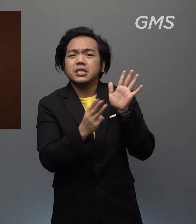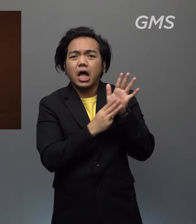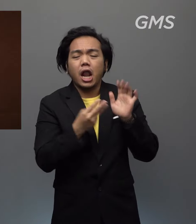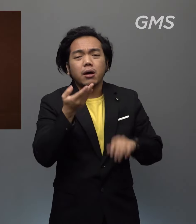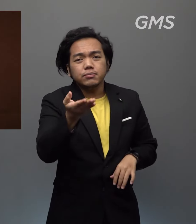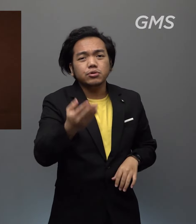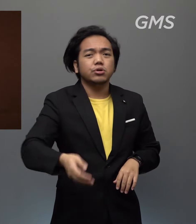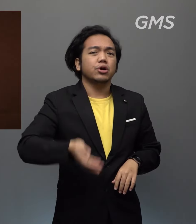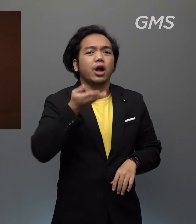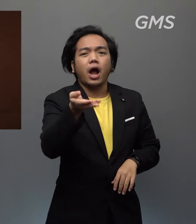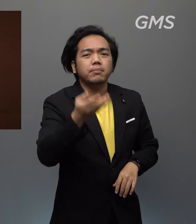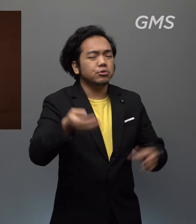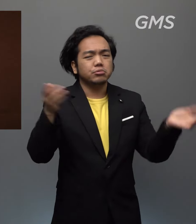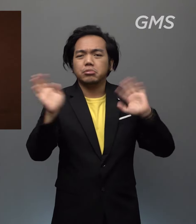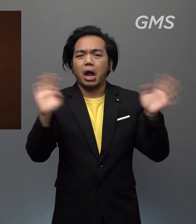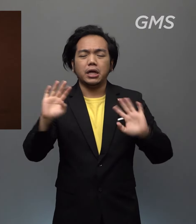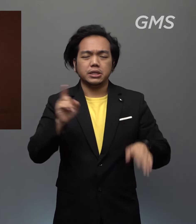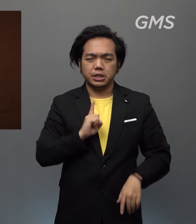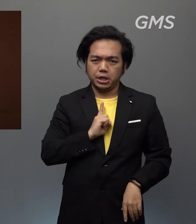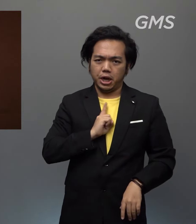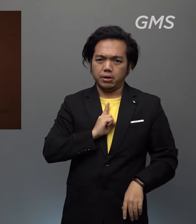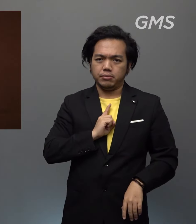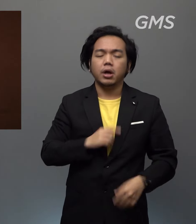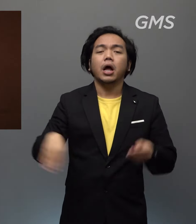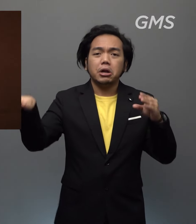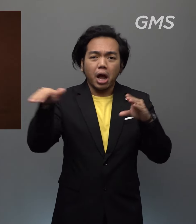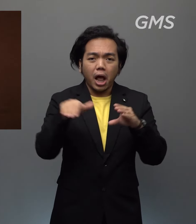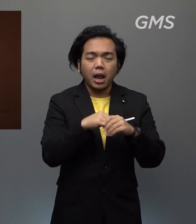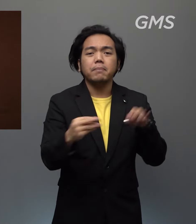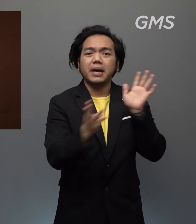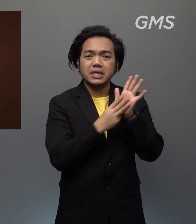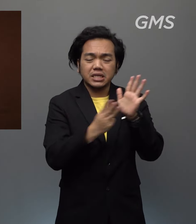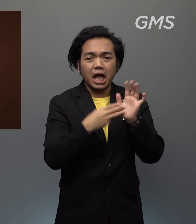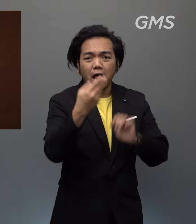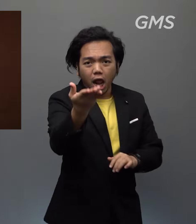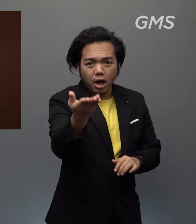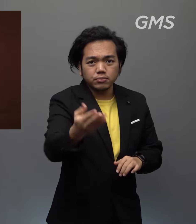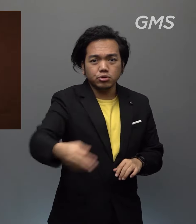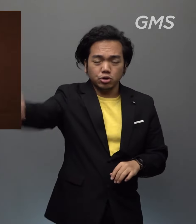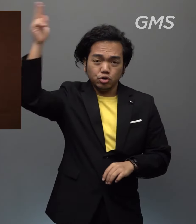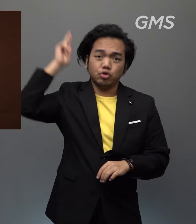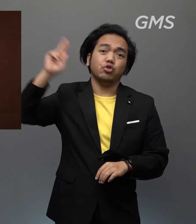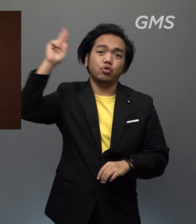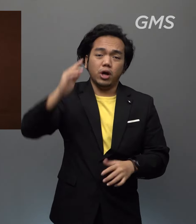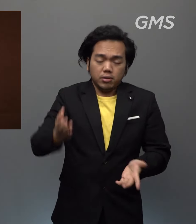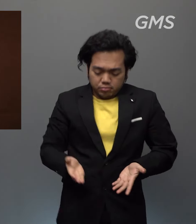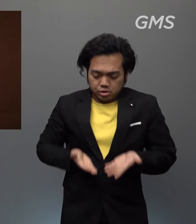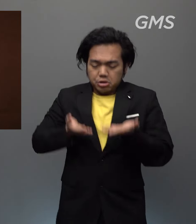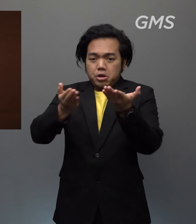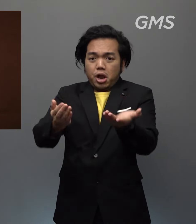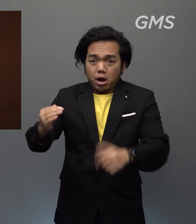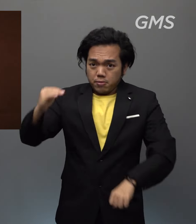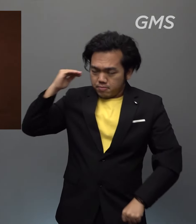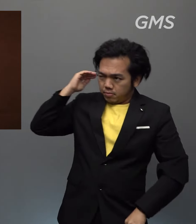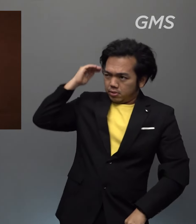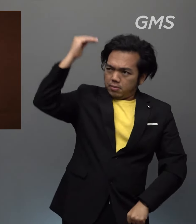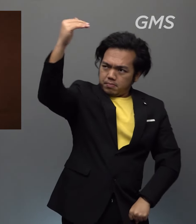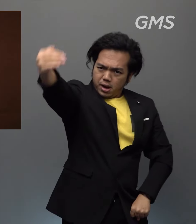sendirian. Di dalam keterpurukanmu, aku menyediakan masa depan yang penuh dengan